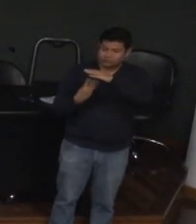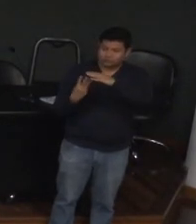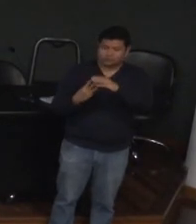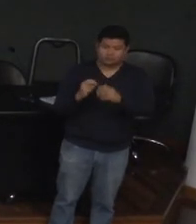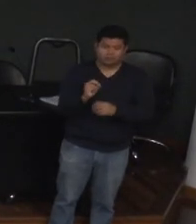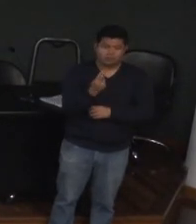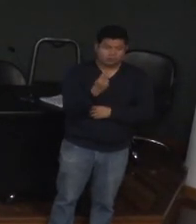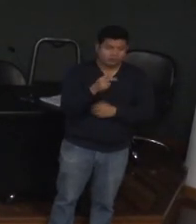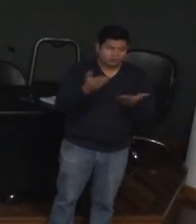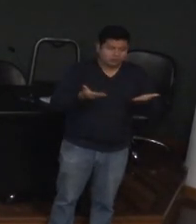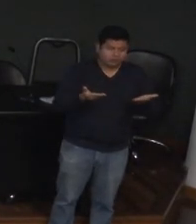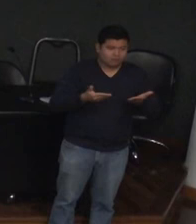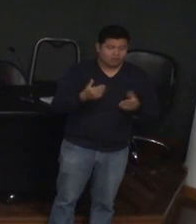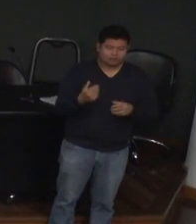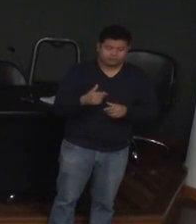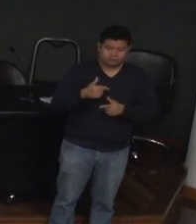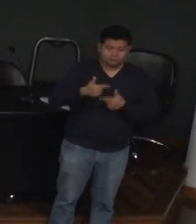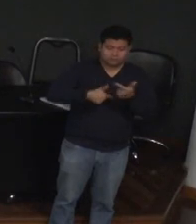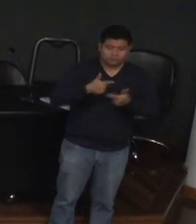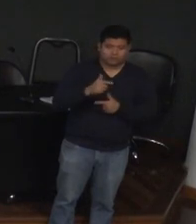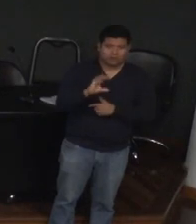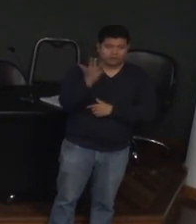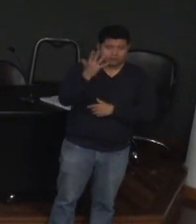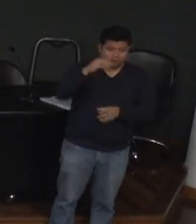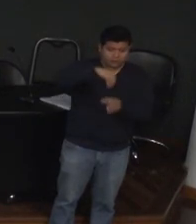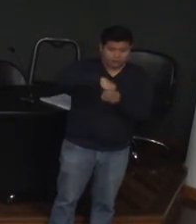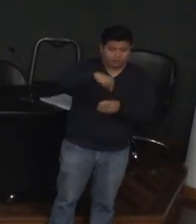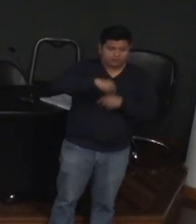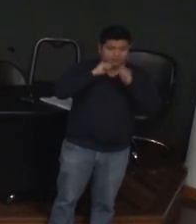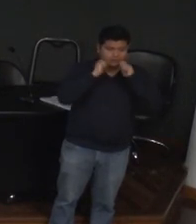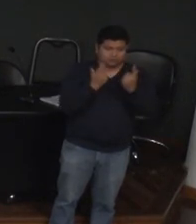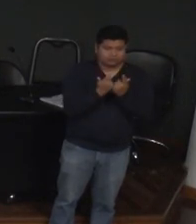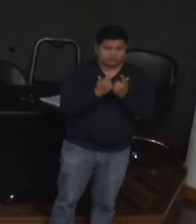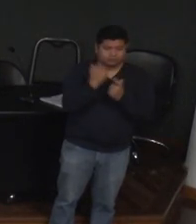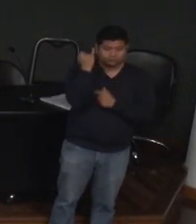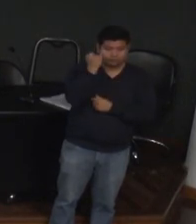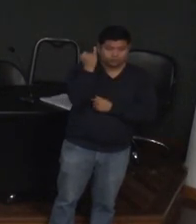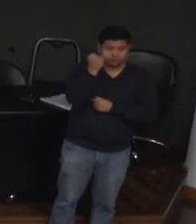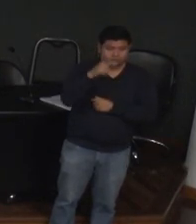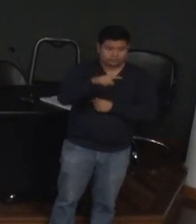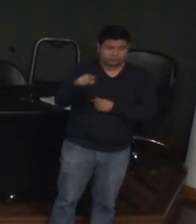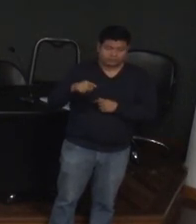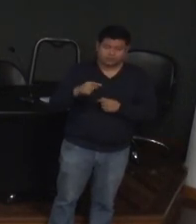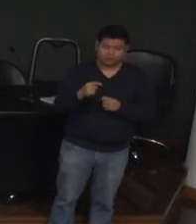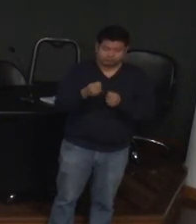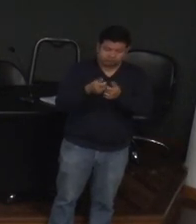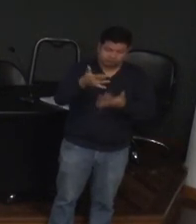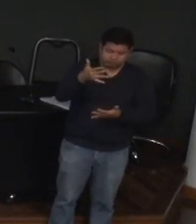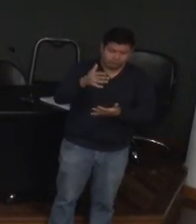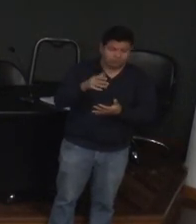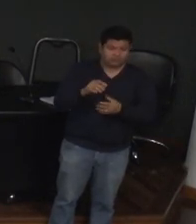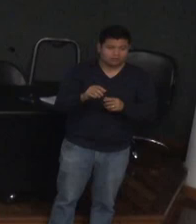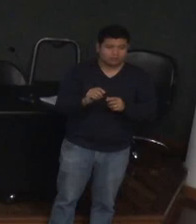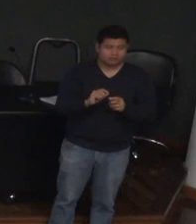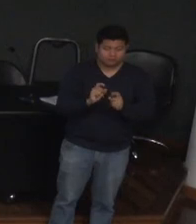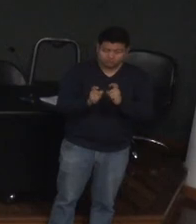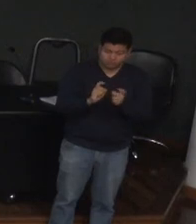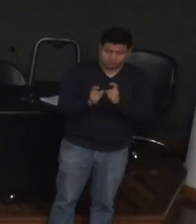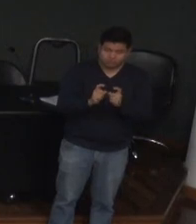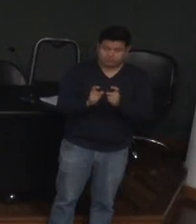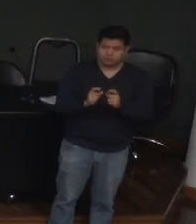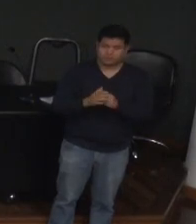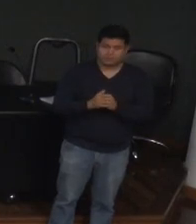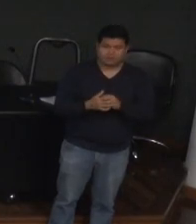situação fática dentro da Assembleia que vocês achem que é importante trazer, por exemplo. Tá? E aí vocês vão passar